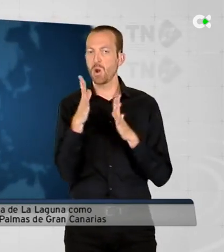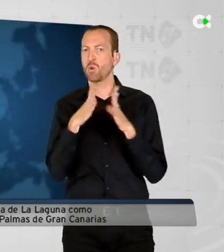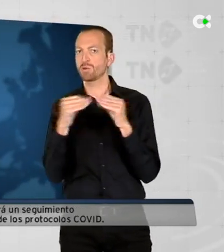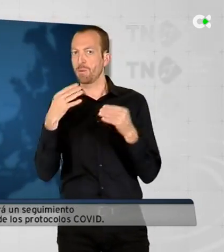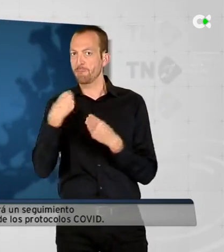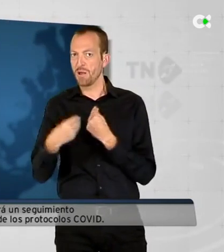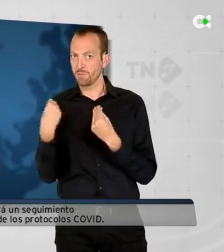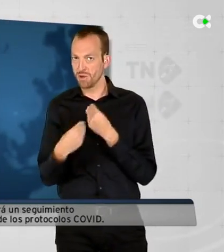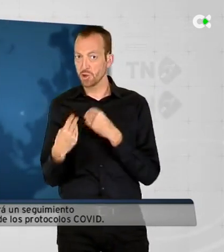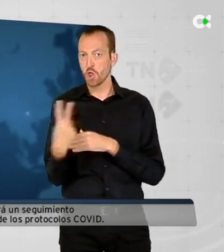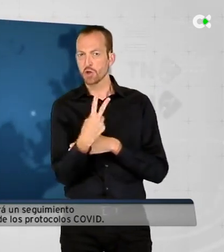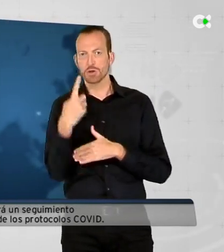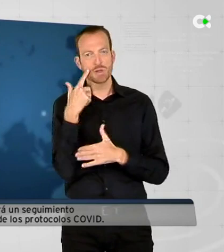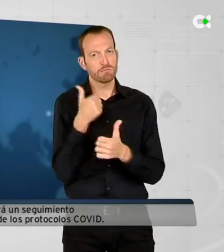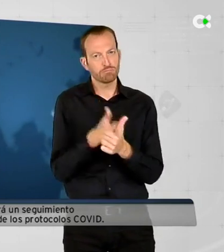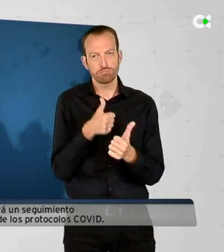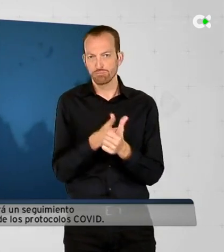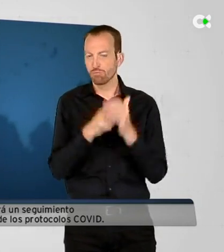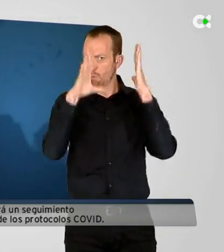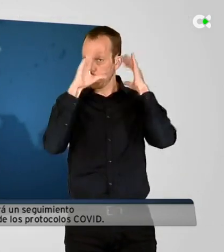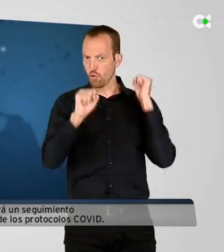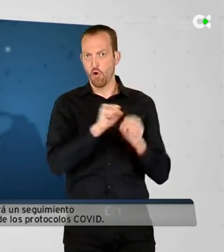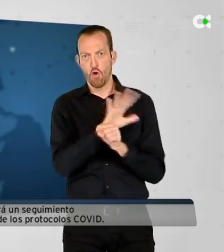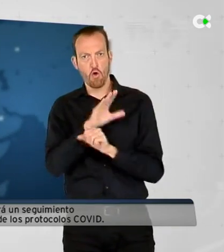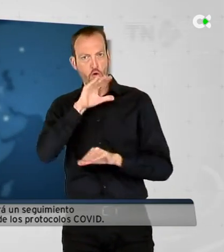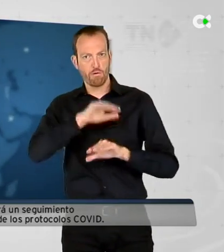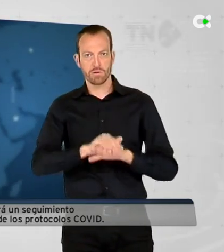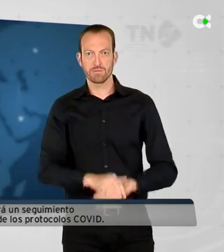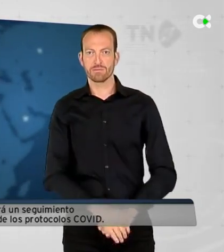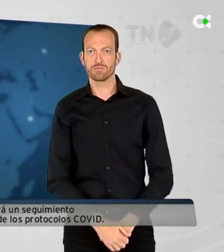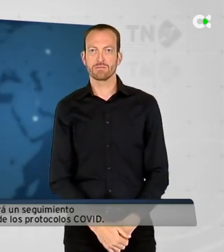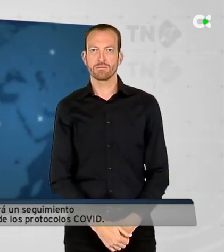palmas de Gran Canaria se hará un seguimiento exhaustivo a los protocolos COVID